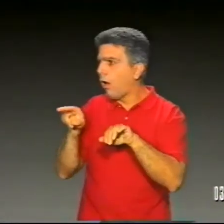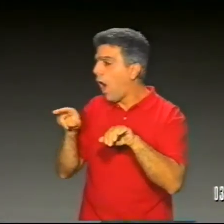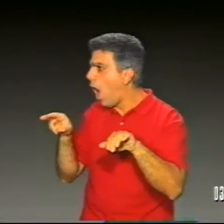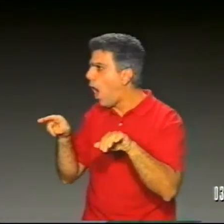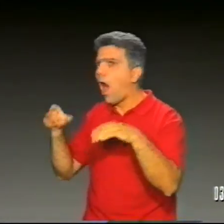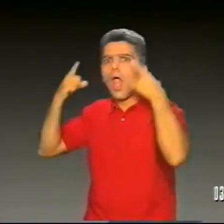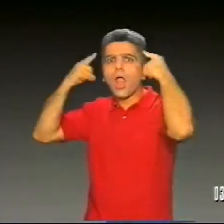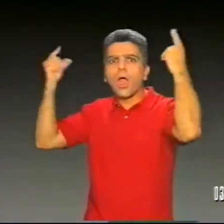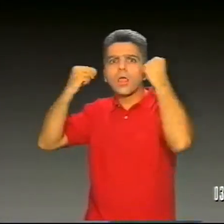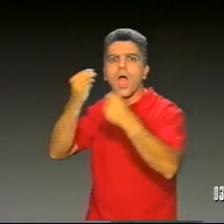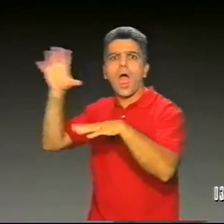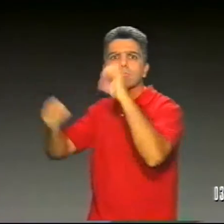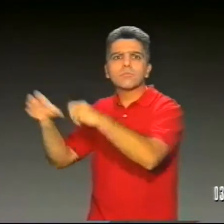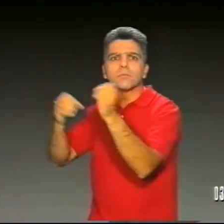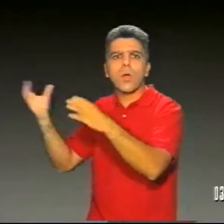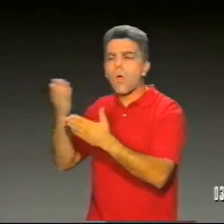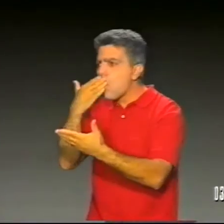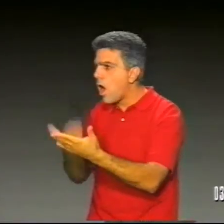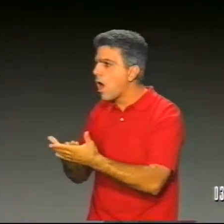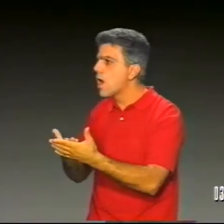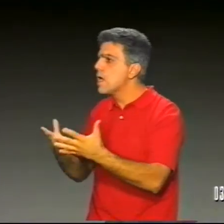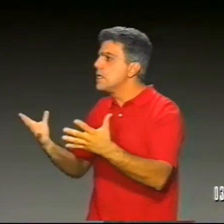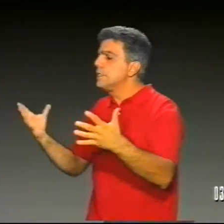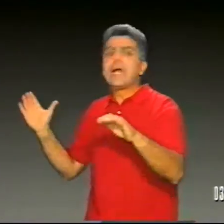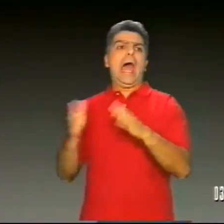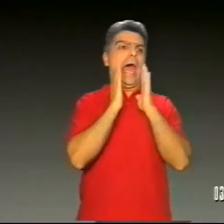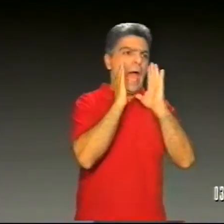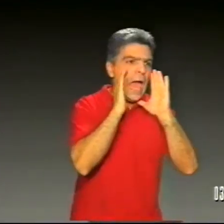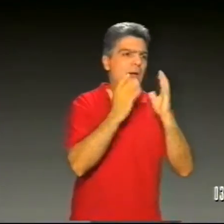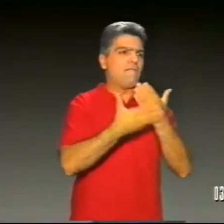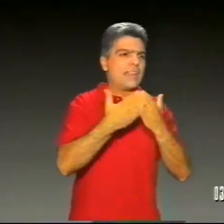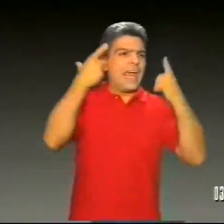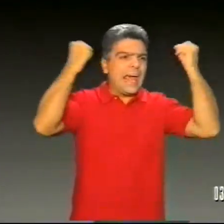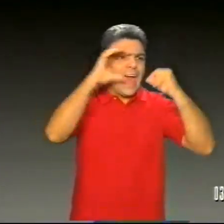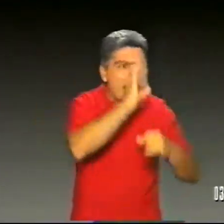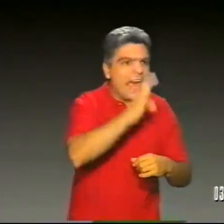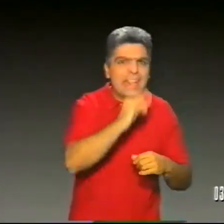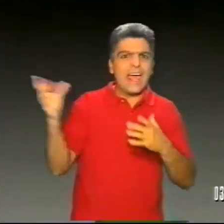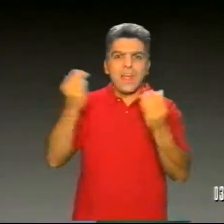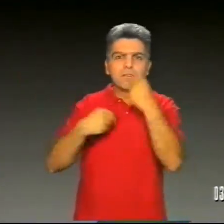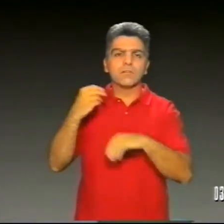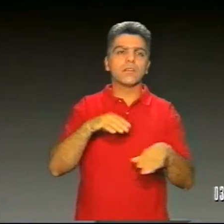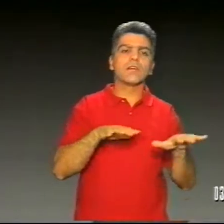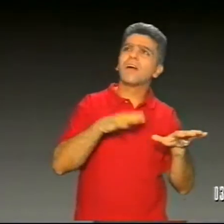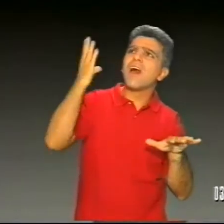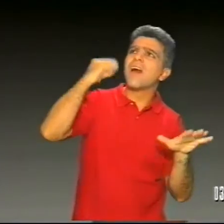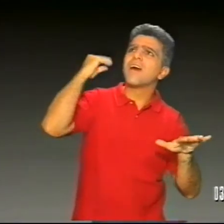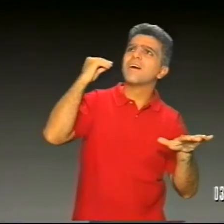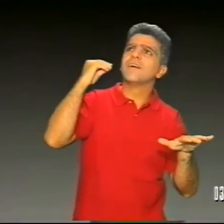λύκο. Να έρχεται και να τρώει τα πρόβατά του. Έβλεπε σιγά σιγά το λύκο να τρώει ένα-ένα τα πρόβατά του. Και φώναζε: Σας